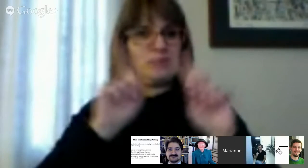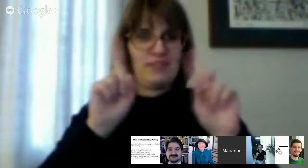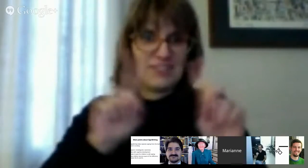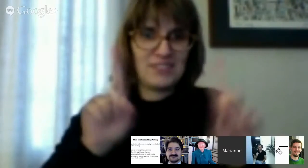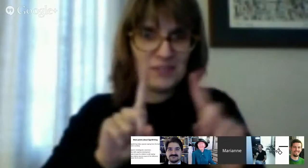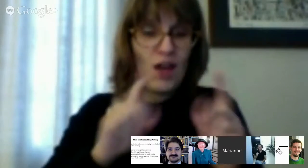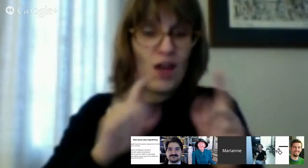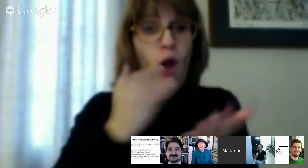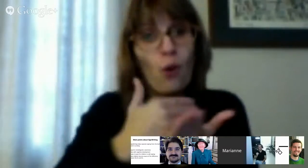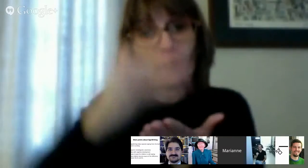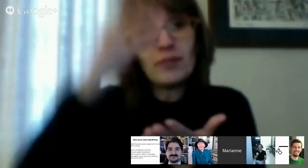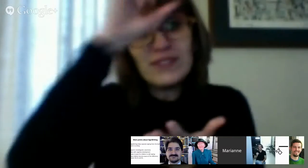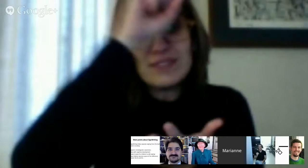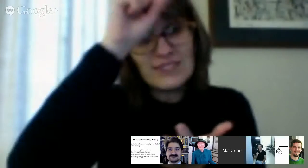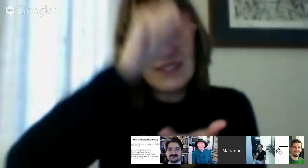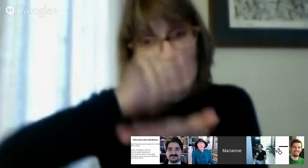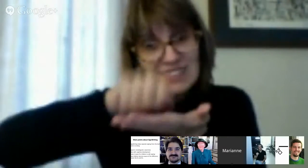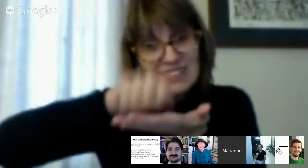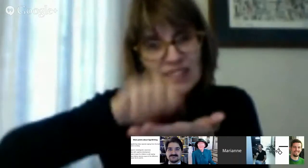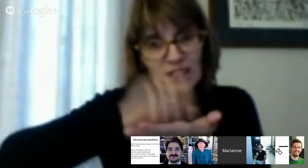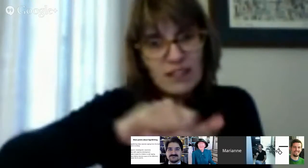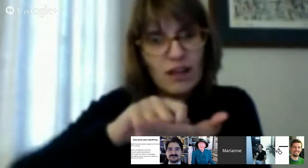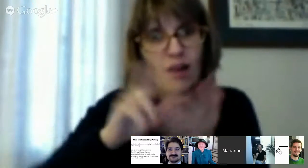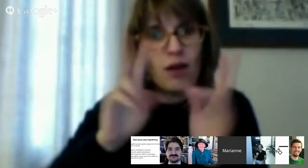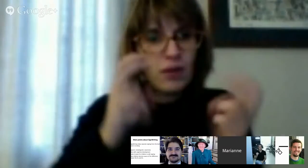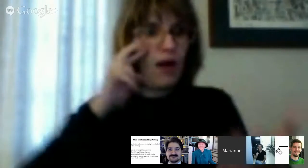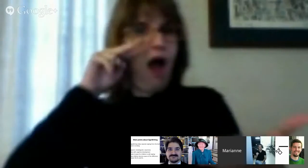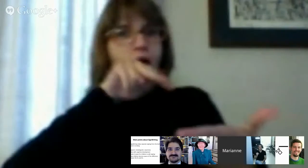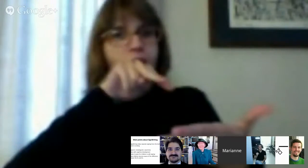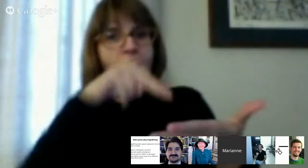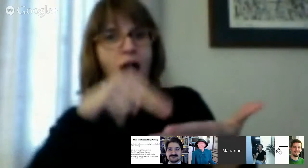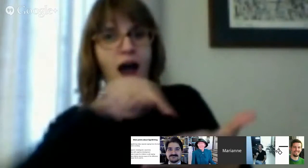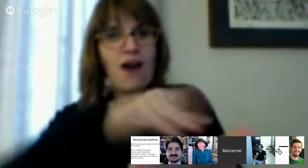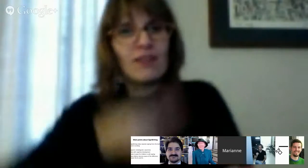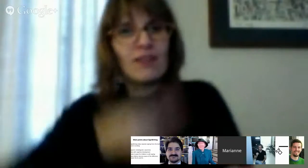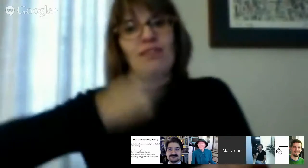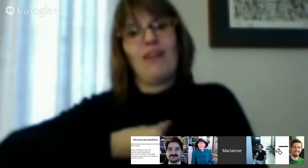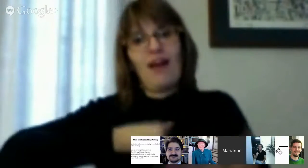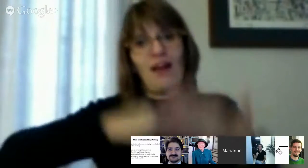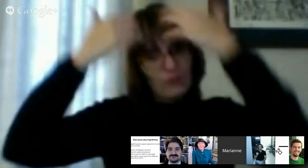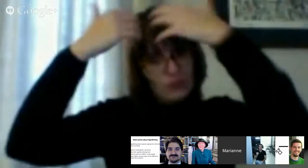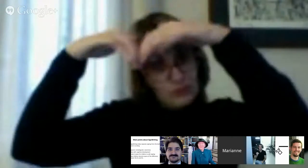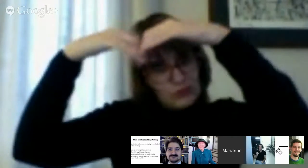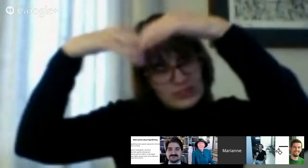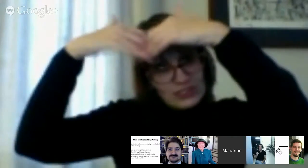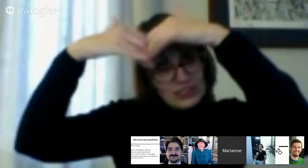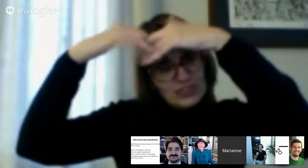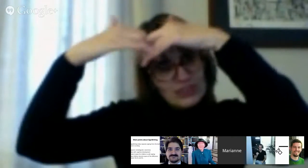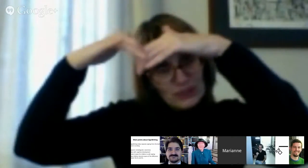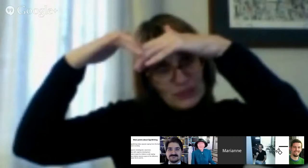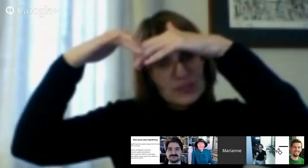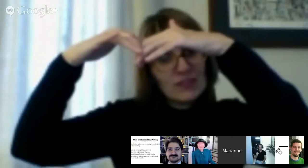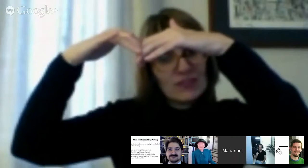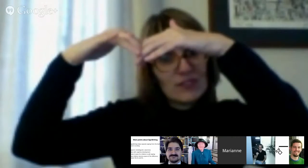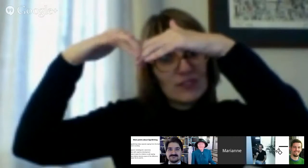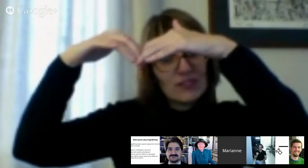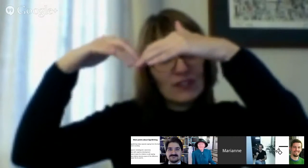Elas não percebem que a língua que elas estão escrevendo, a